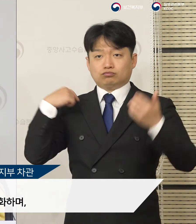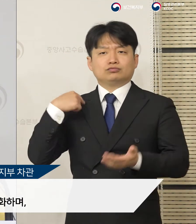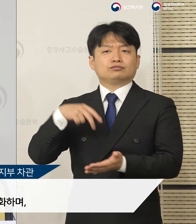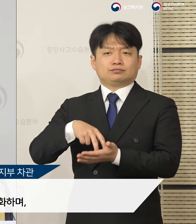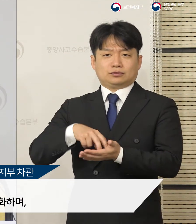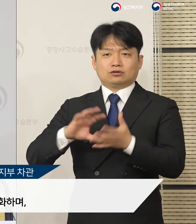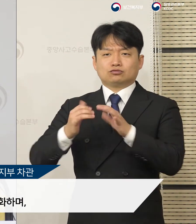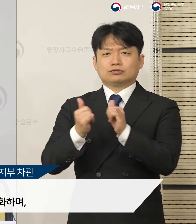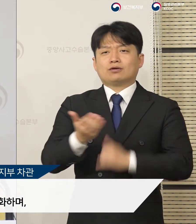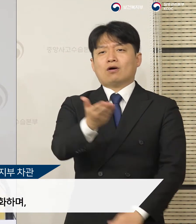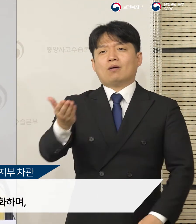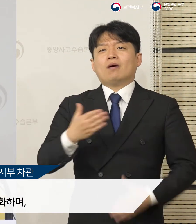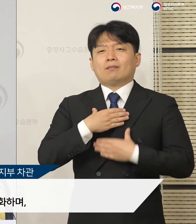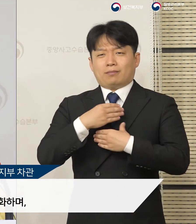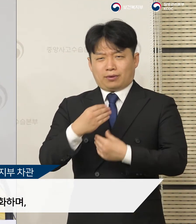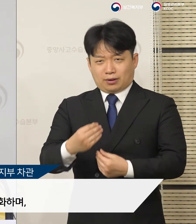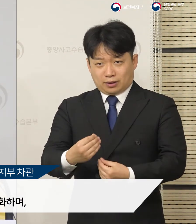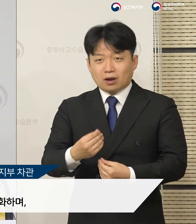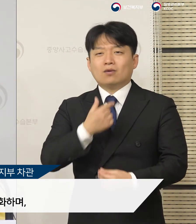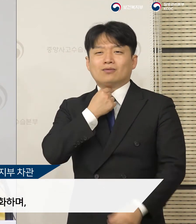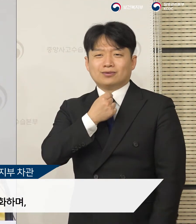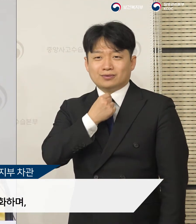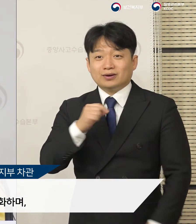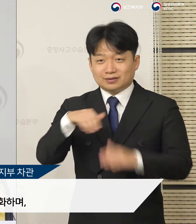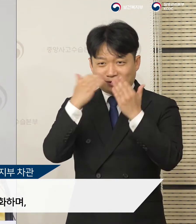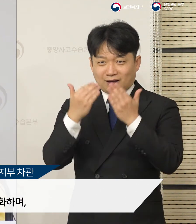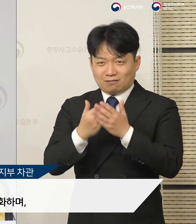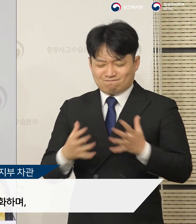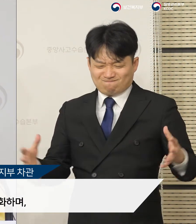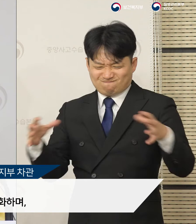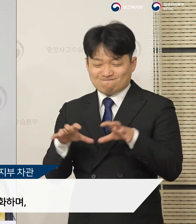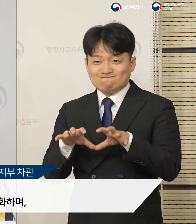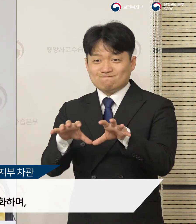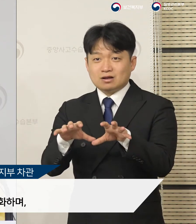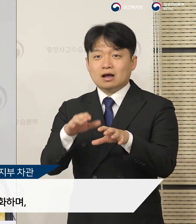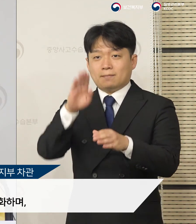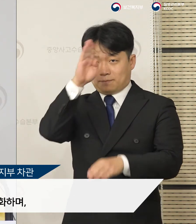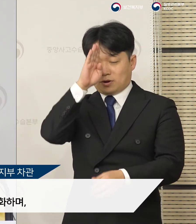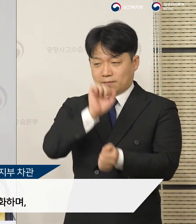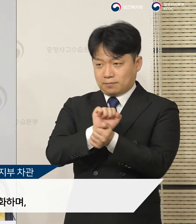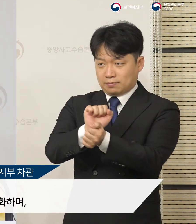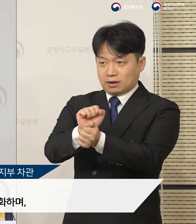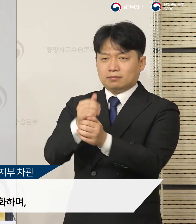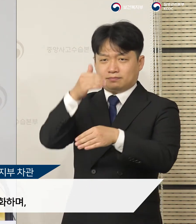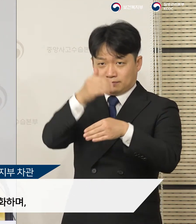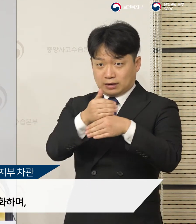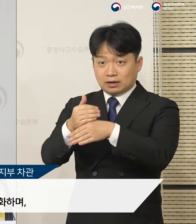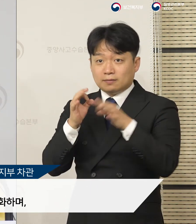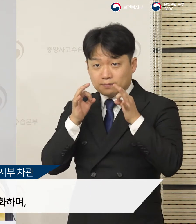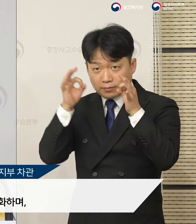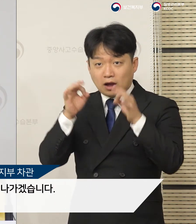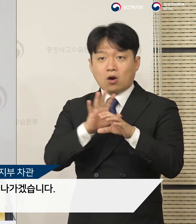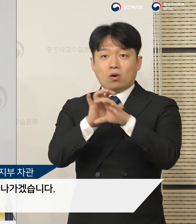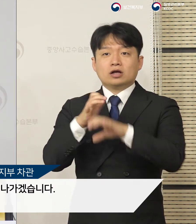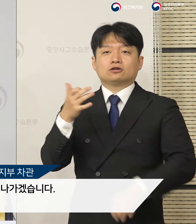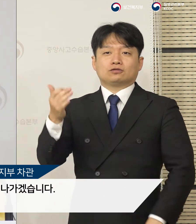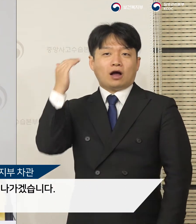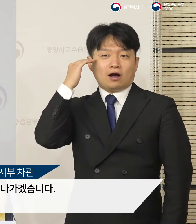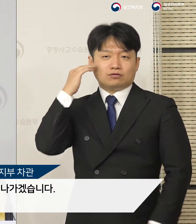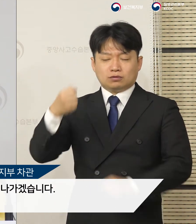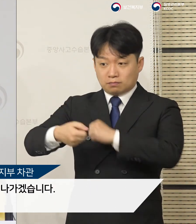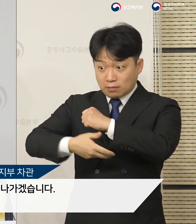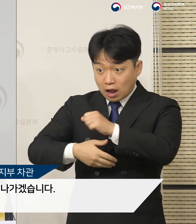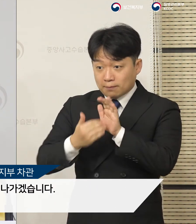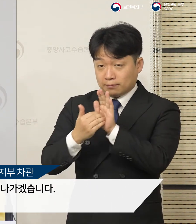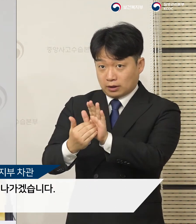정부는 국민들께서 안심하실 수 있도록 범정부적인 모든 노력을 다해 방역 체계를 강화하며 코로나19의